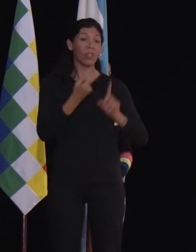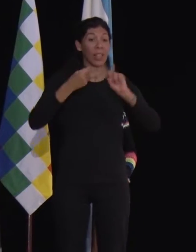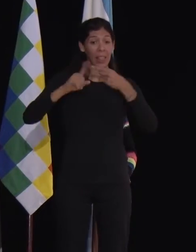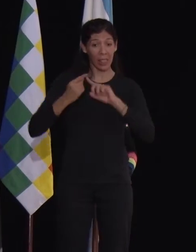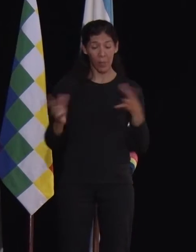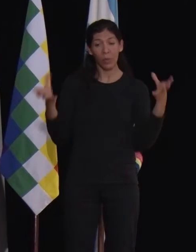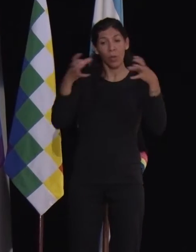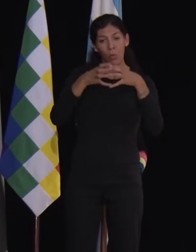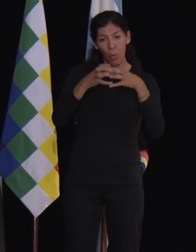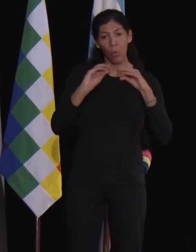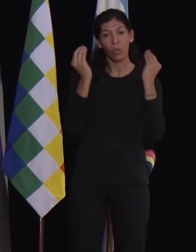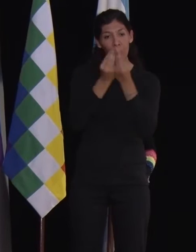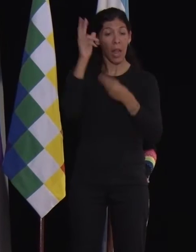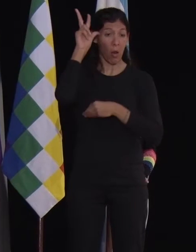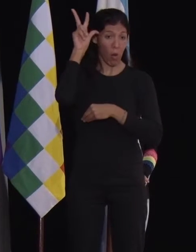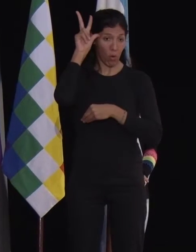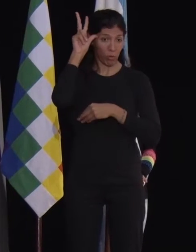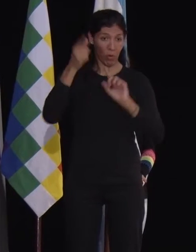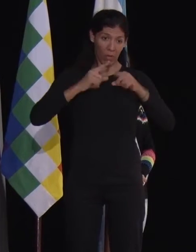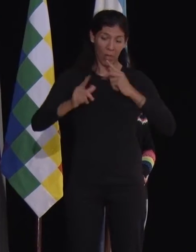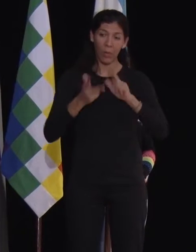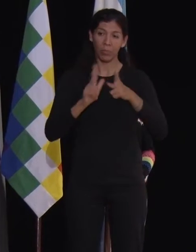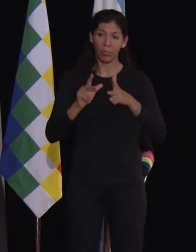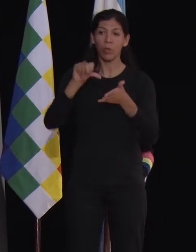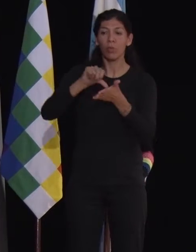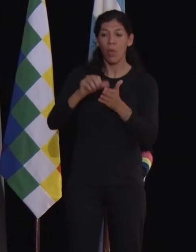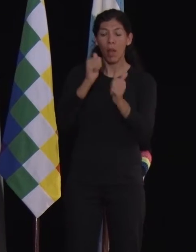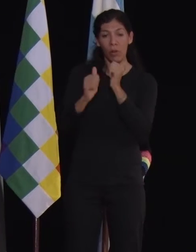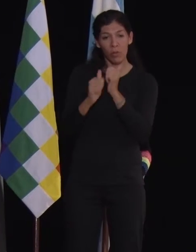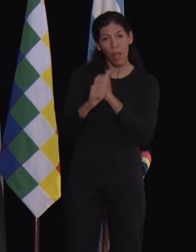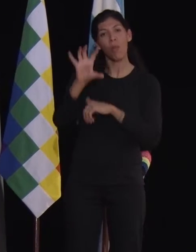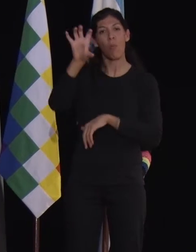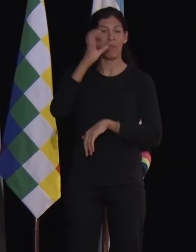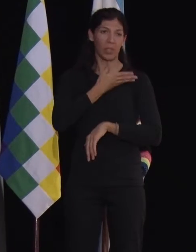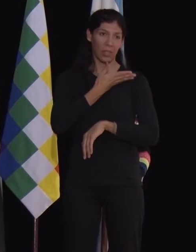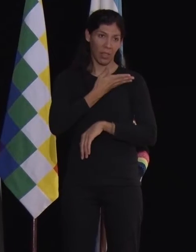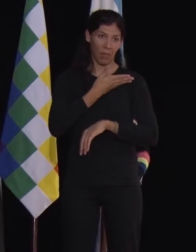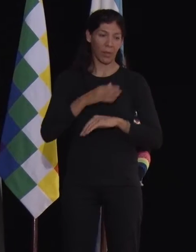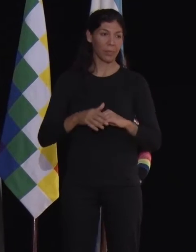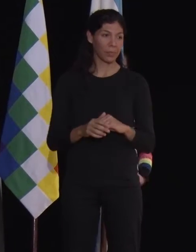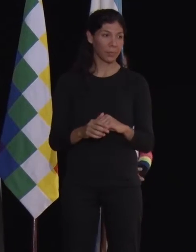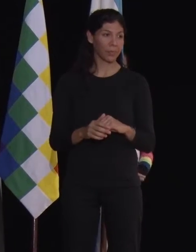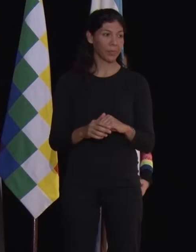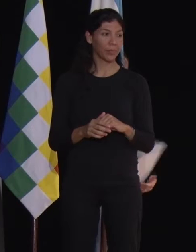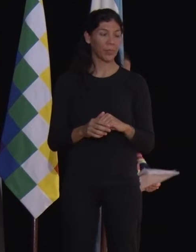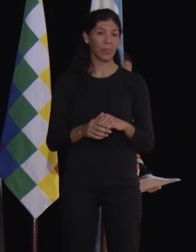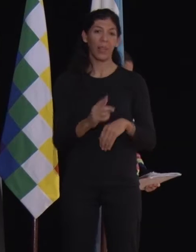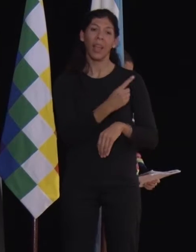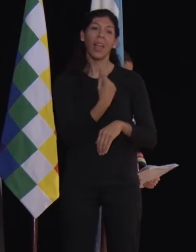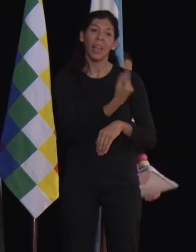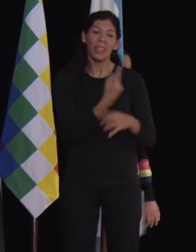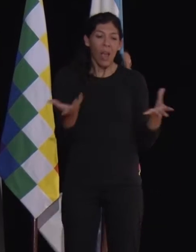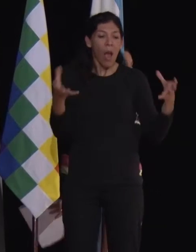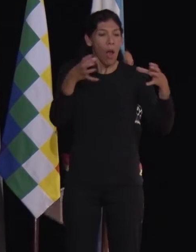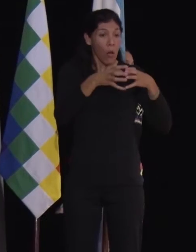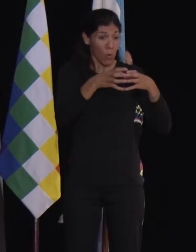intérpretes de lengua de señas argentinas de la ciudad de rosario en la provincia de santa fe nosotros nos conformamos como